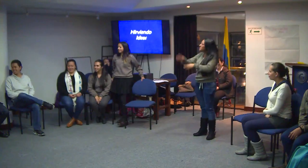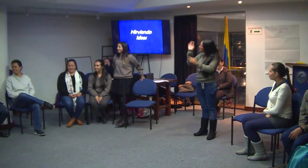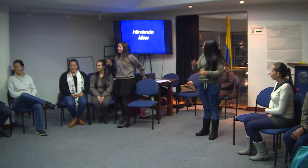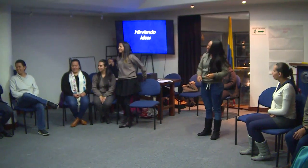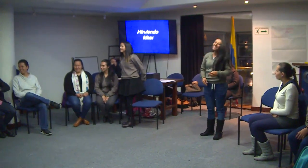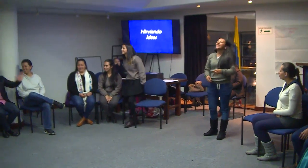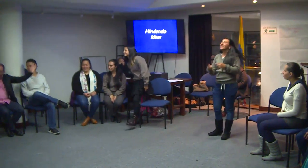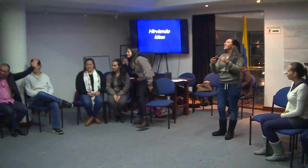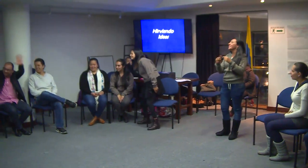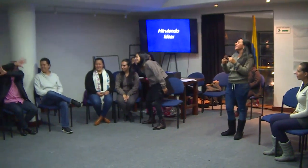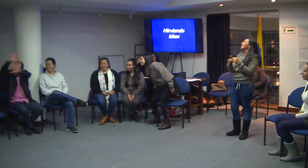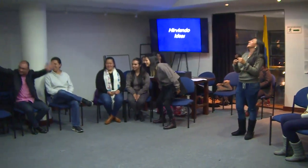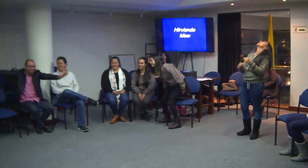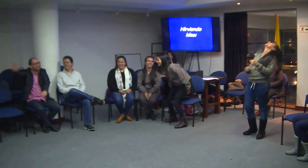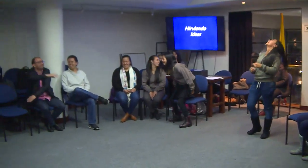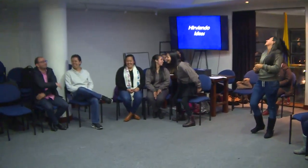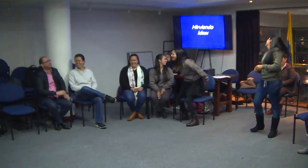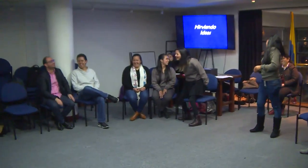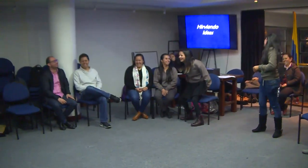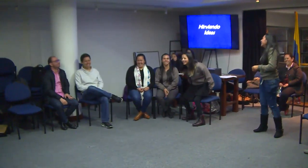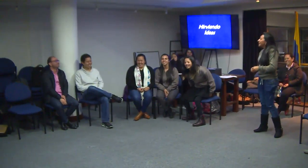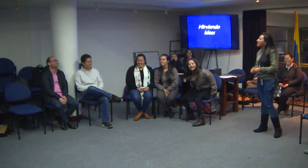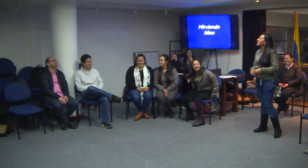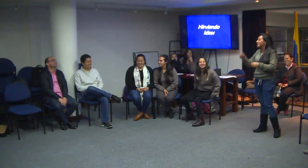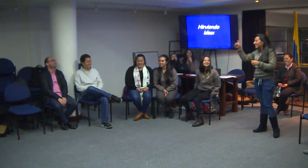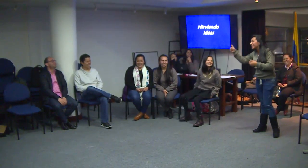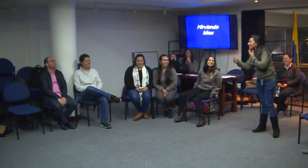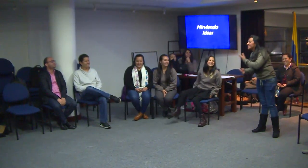¿Quién es? ¡Ay, profe! ¡Aquí!